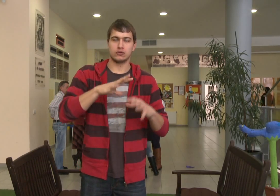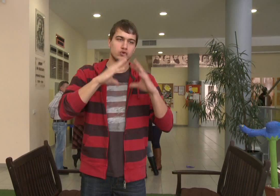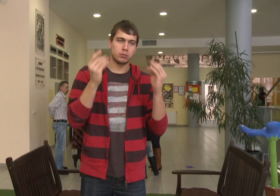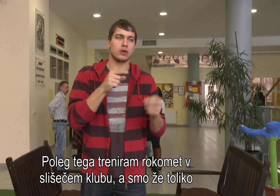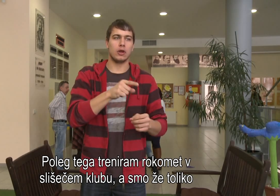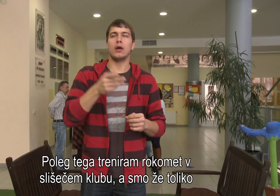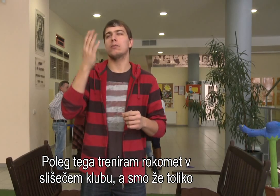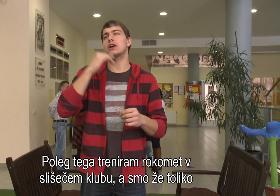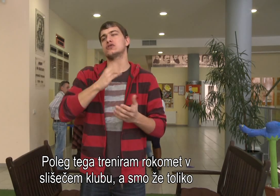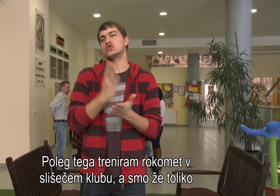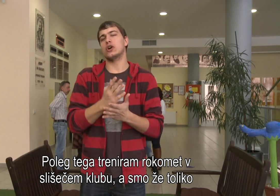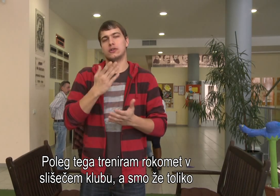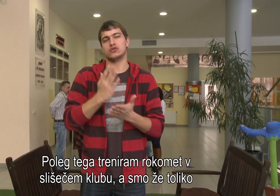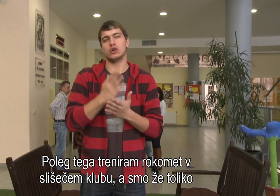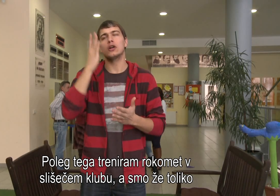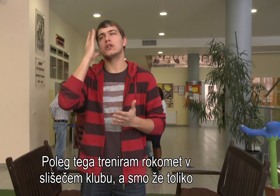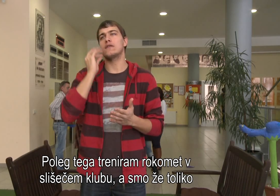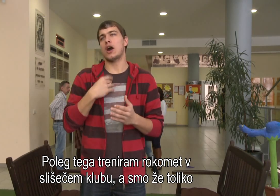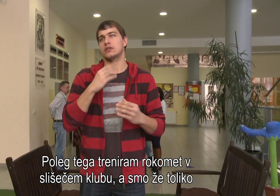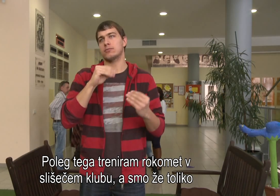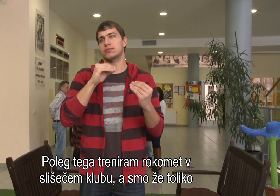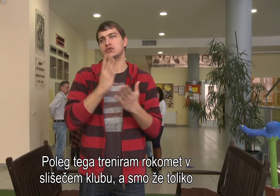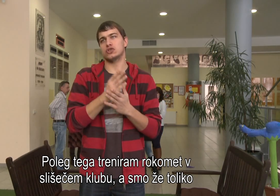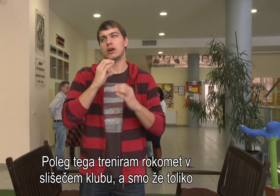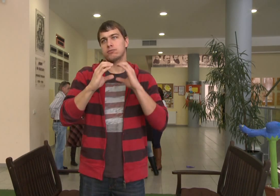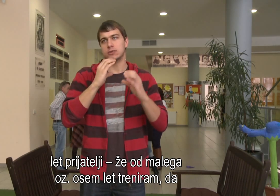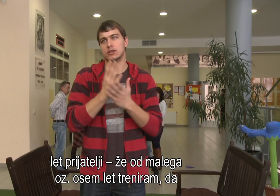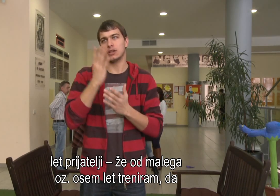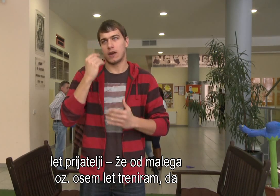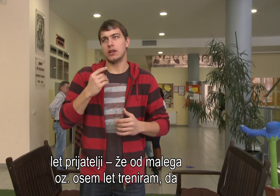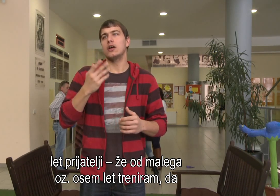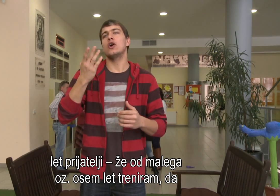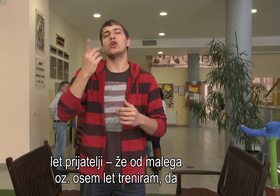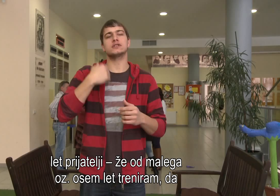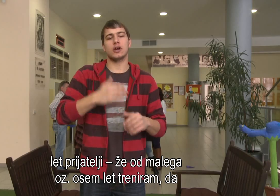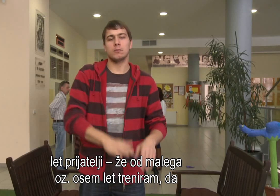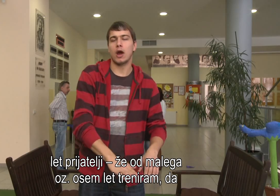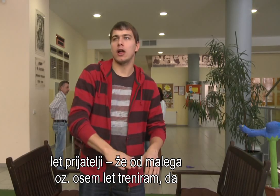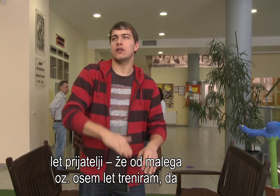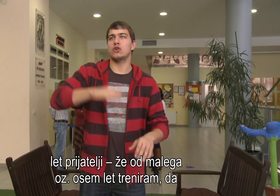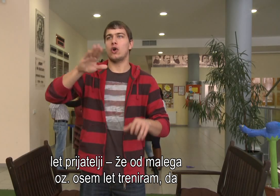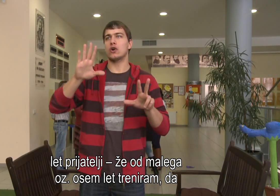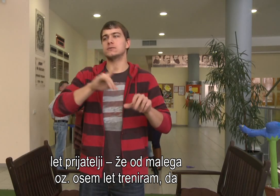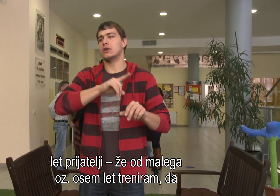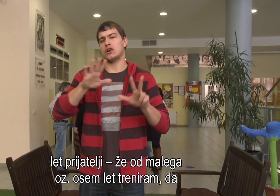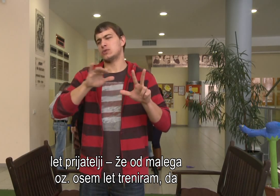Razen tega treniram v rokometu, ampak to smo že toliko let v bistvu prijatelji, od malega naprej,